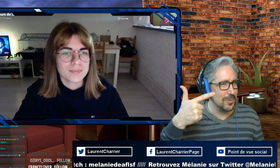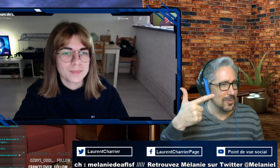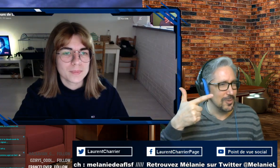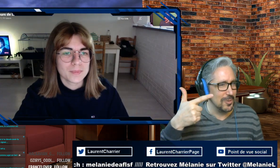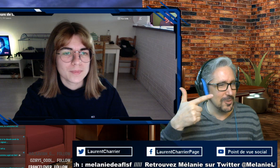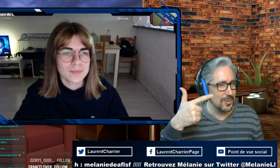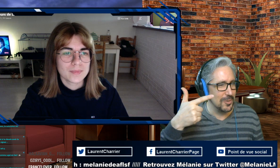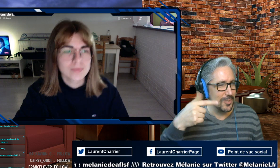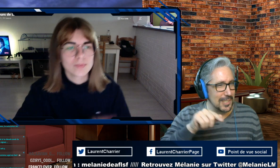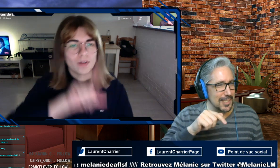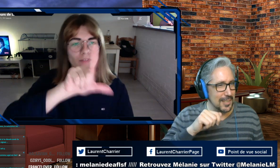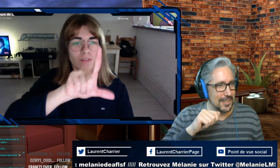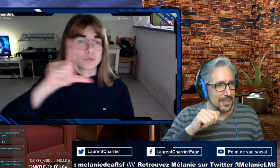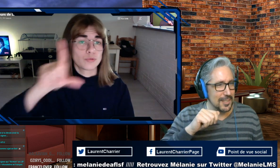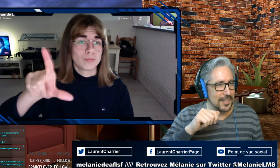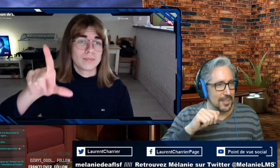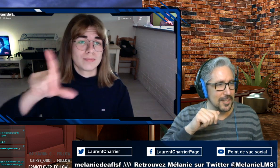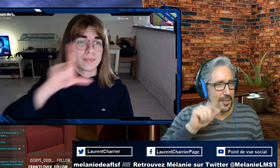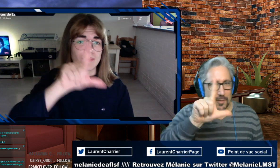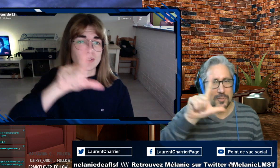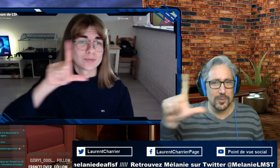22. C'est ça?